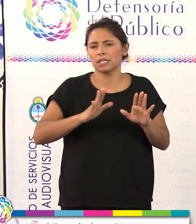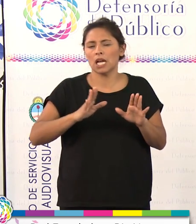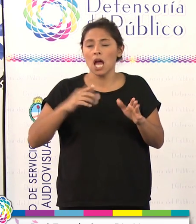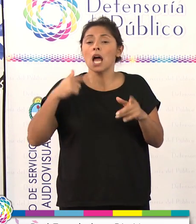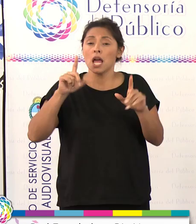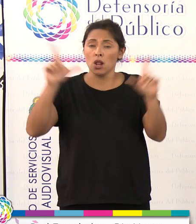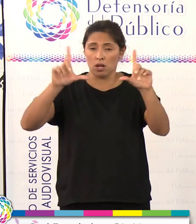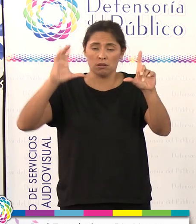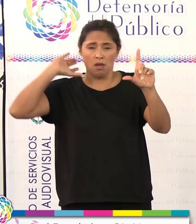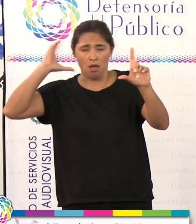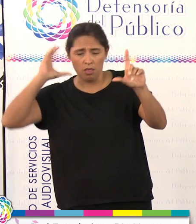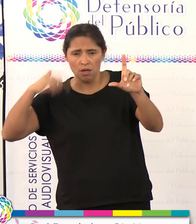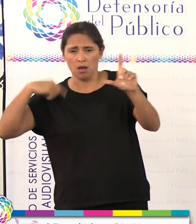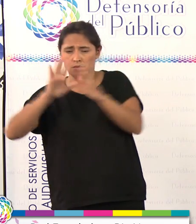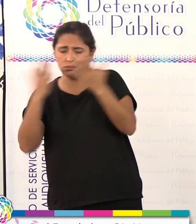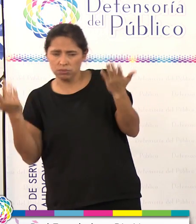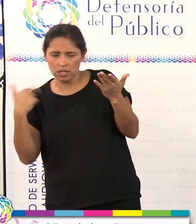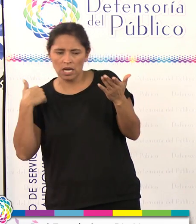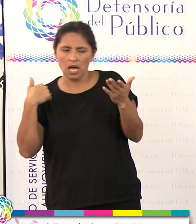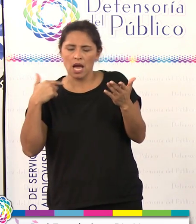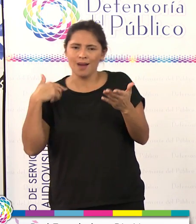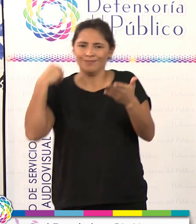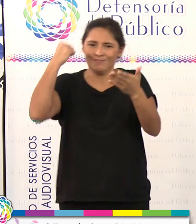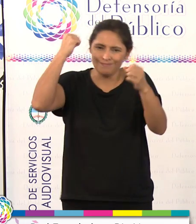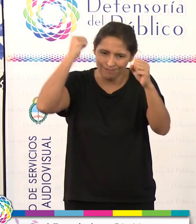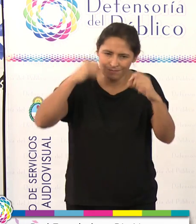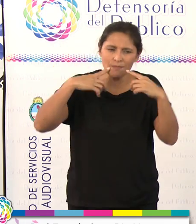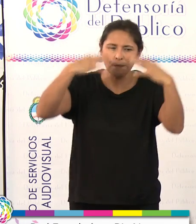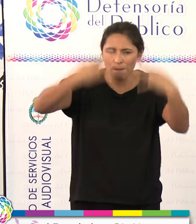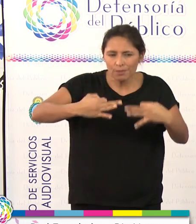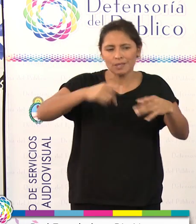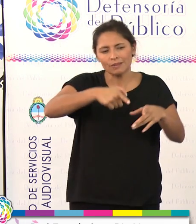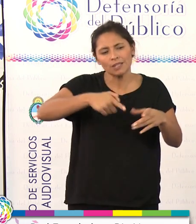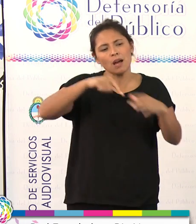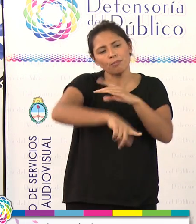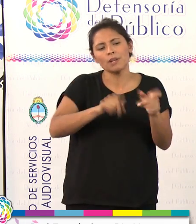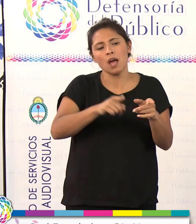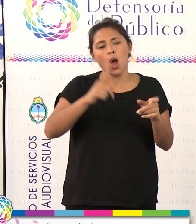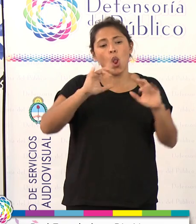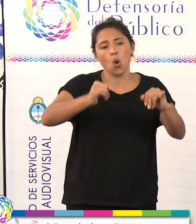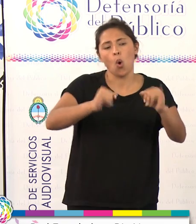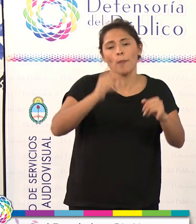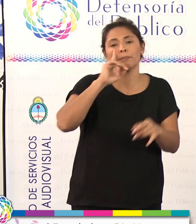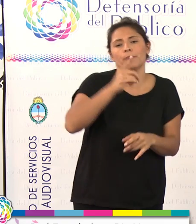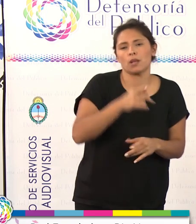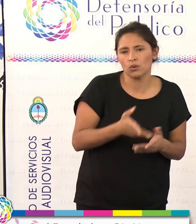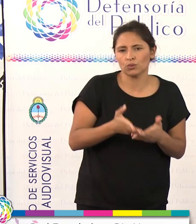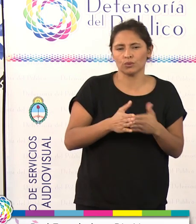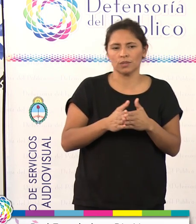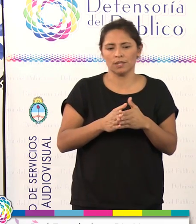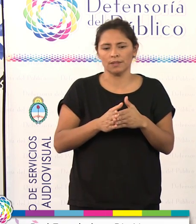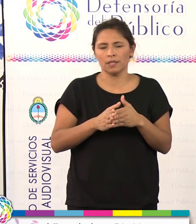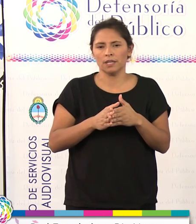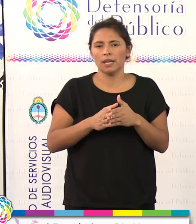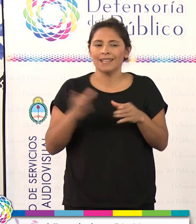detenidos solo por caminar por la costanera de Viedma o por algún lugar público. Si le agregamos que el panorama futuro en cuanto a